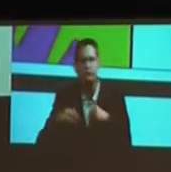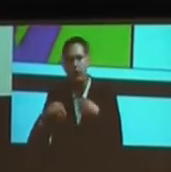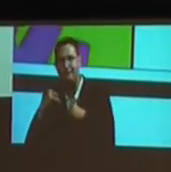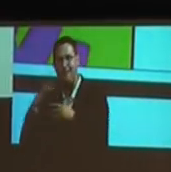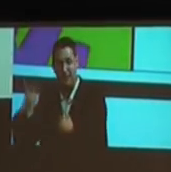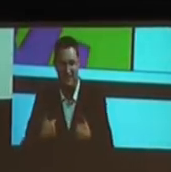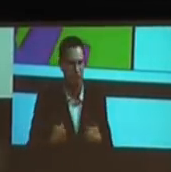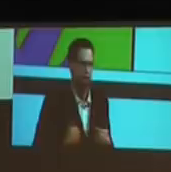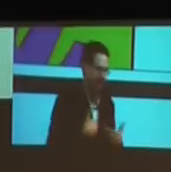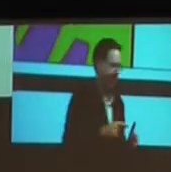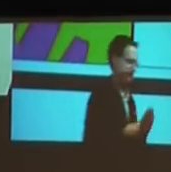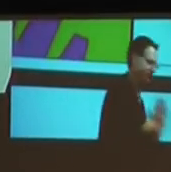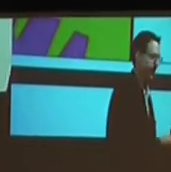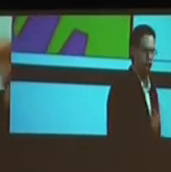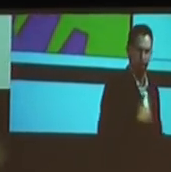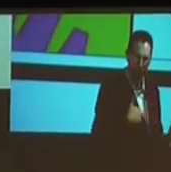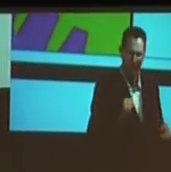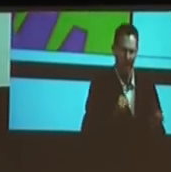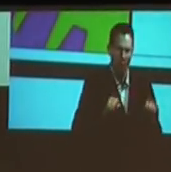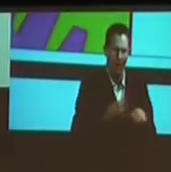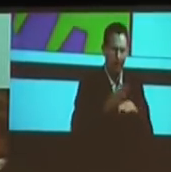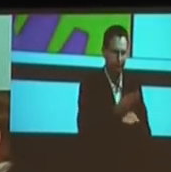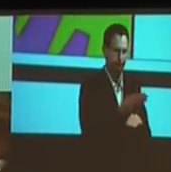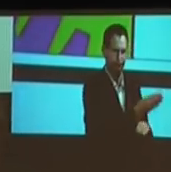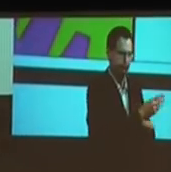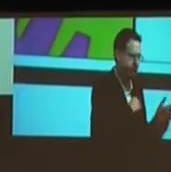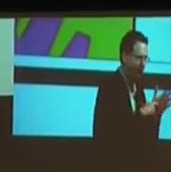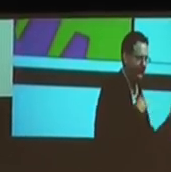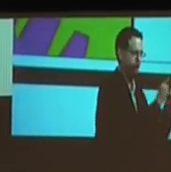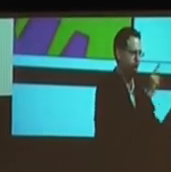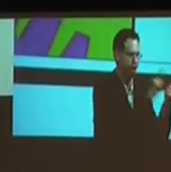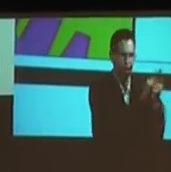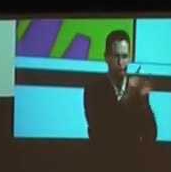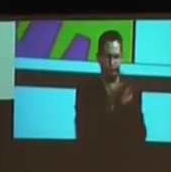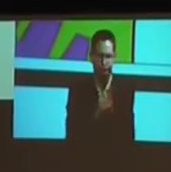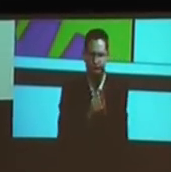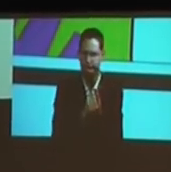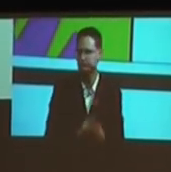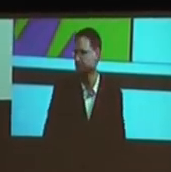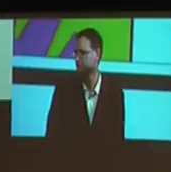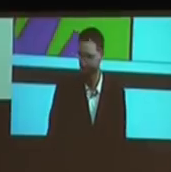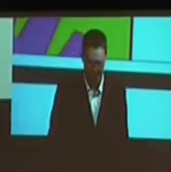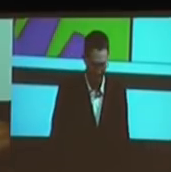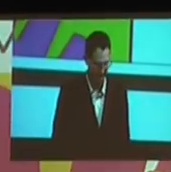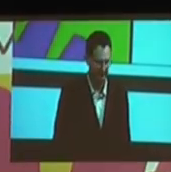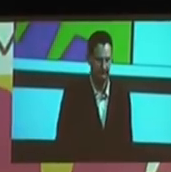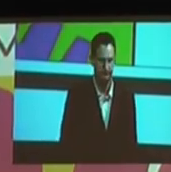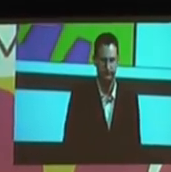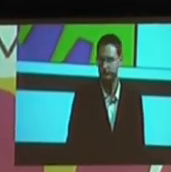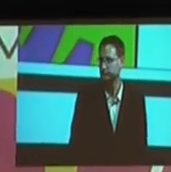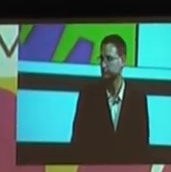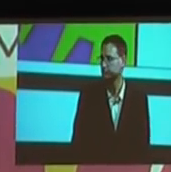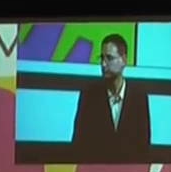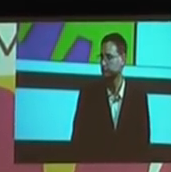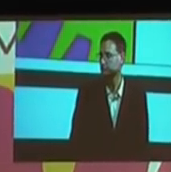Ich muss auch feststellen, dass die gehörlosen Menschen heute nicht mehr so frustrationstolerant sind, wie sie